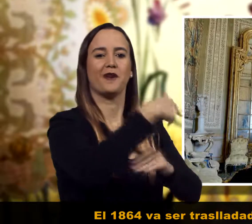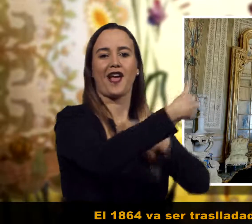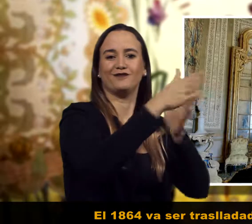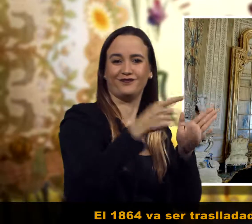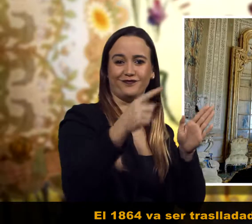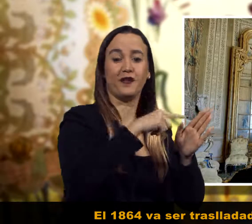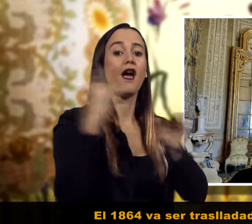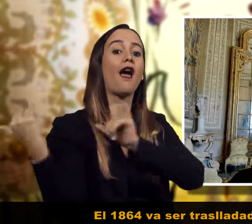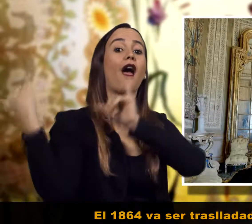miralls.